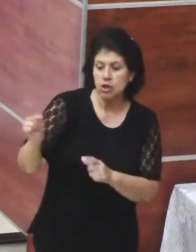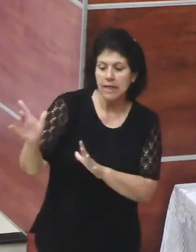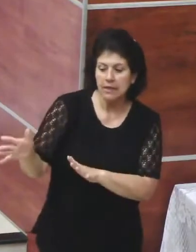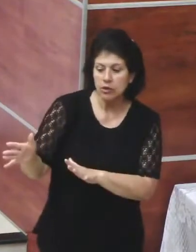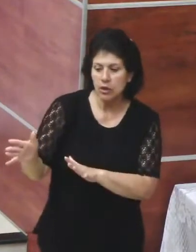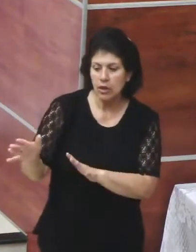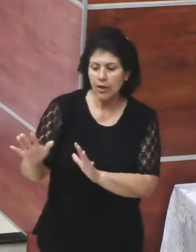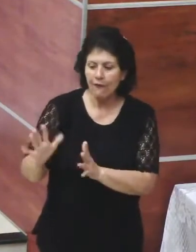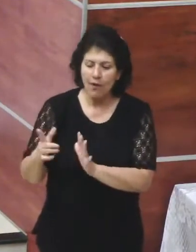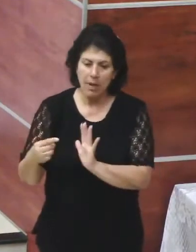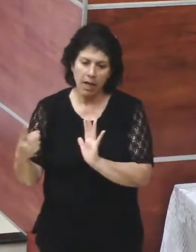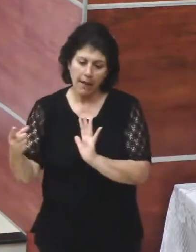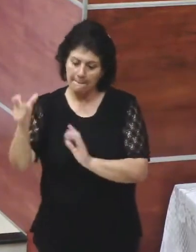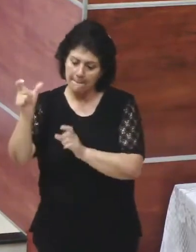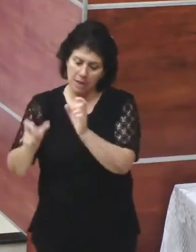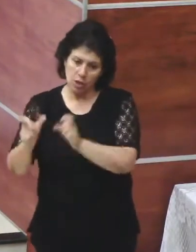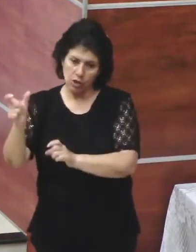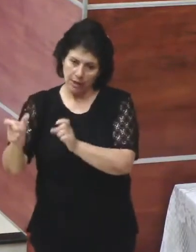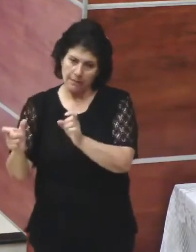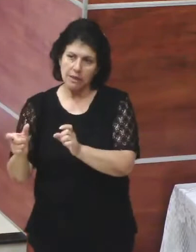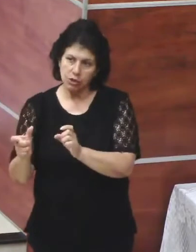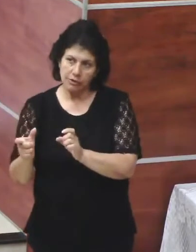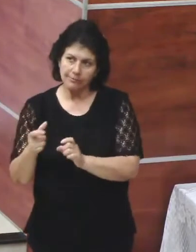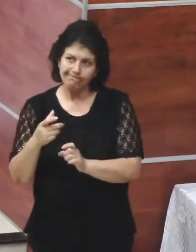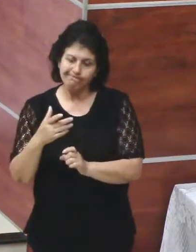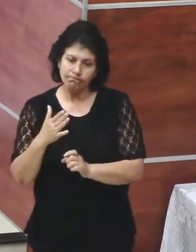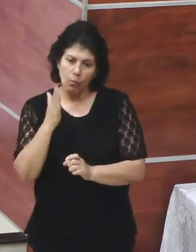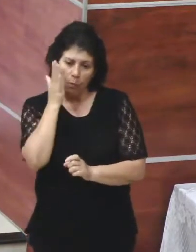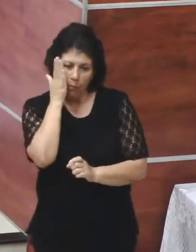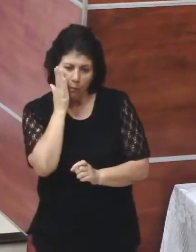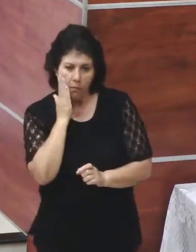como personas con piedad.